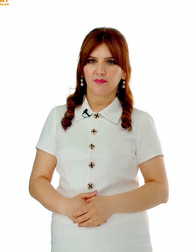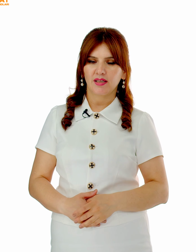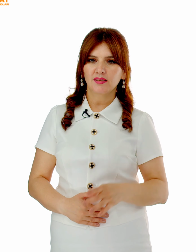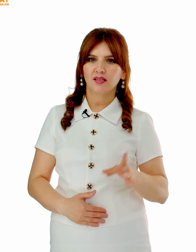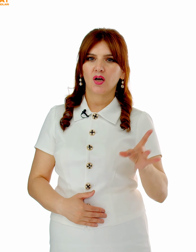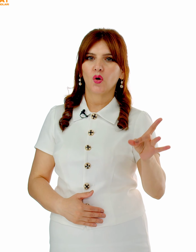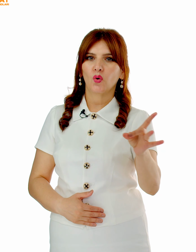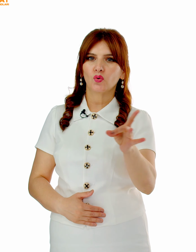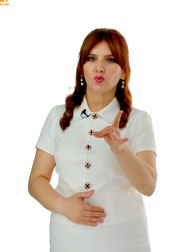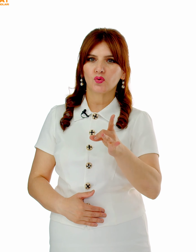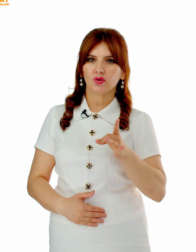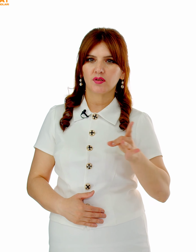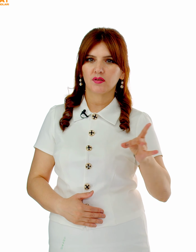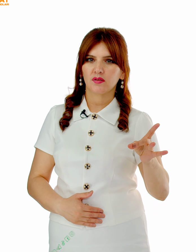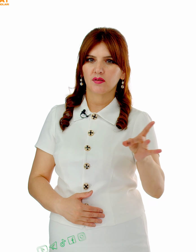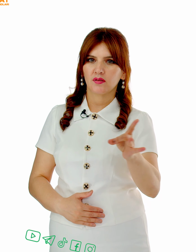Qaytaraman. Hudud.